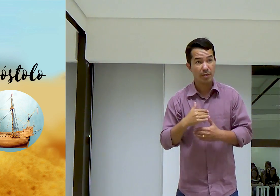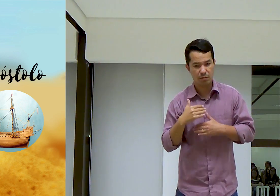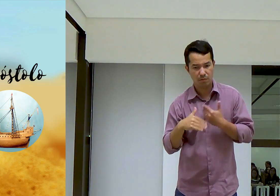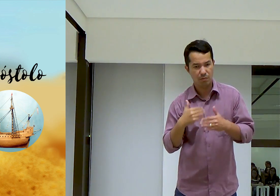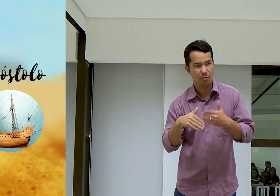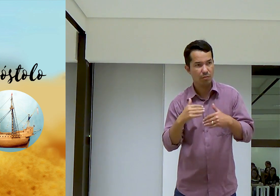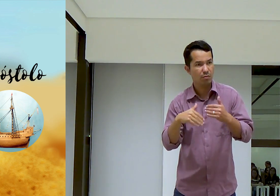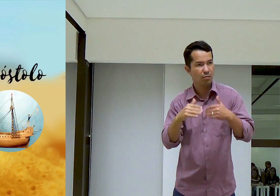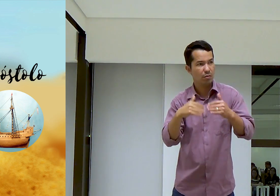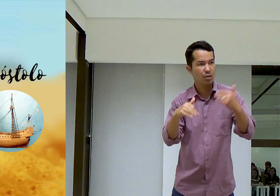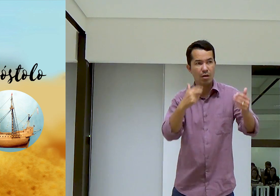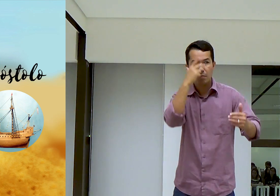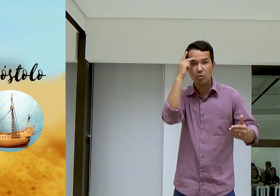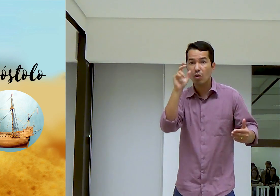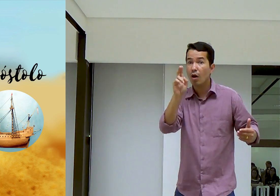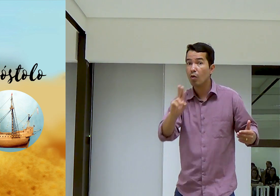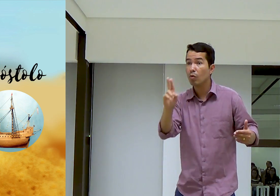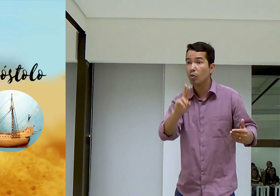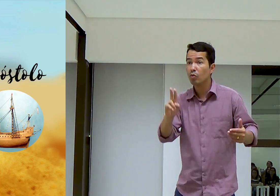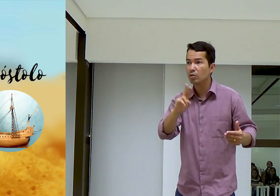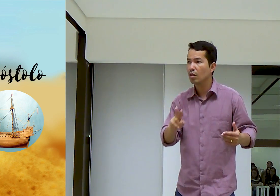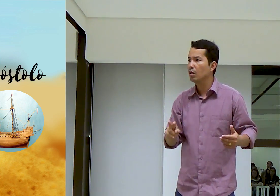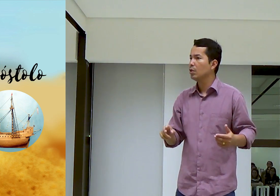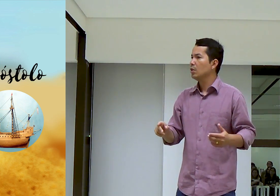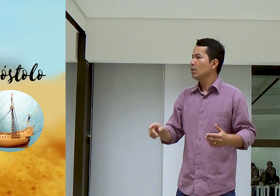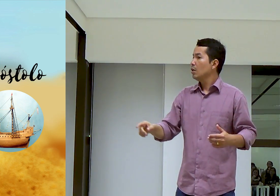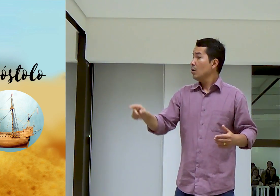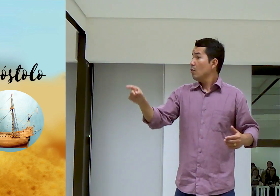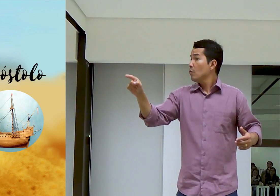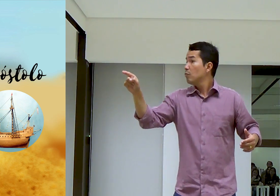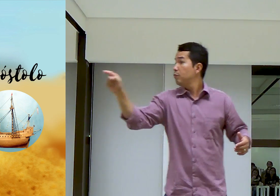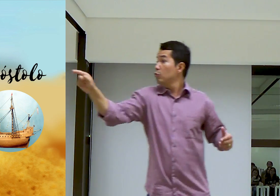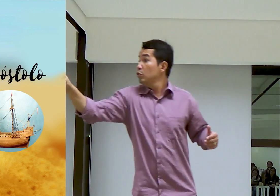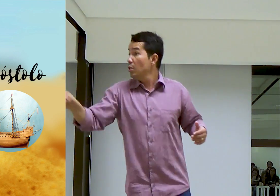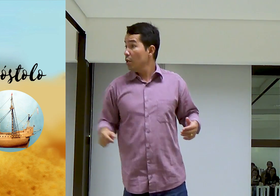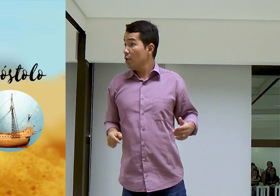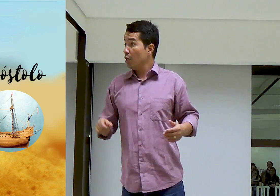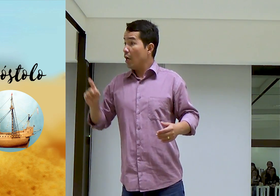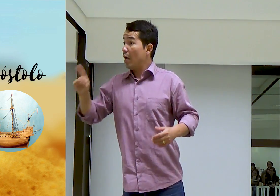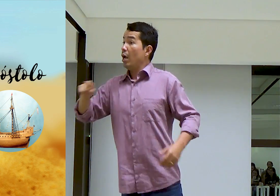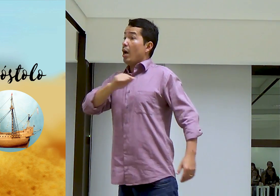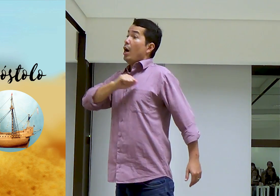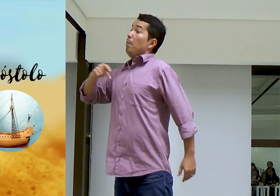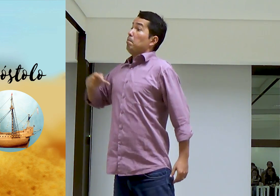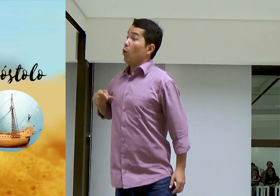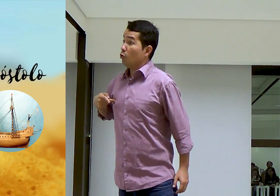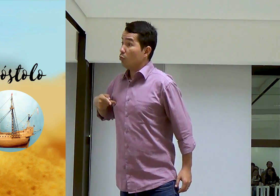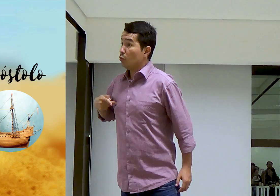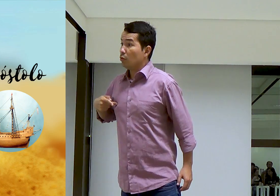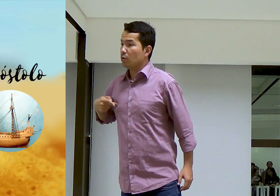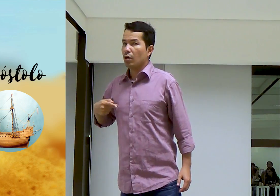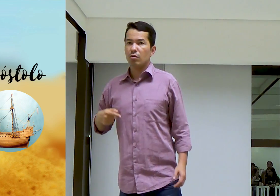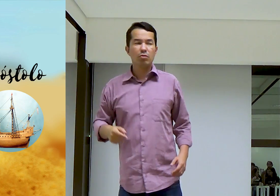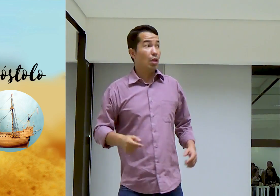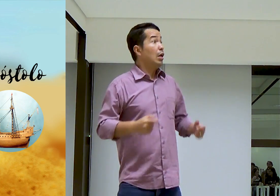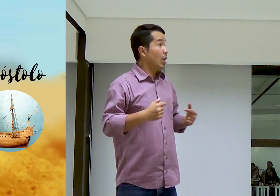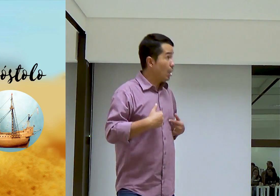essa palavra, apóstolo, ela foi, com o passar do tempo, foi sendo usada para,